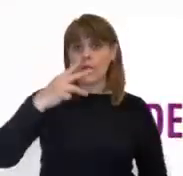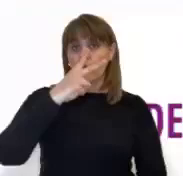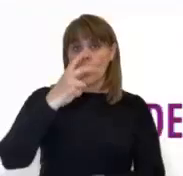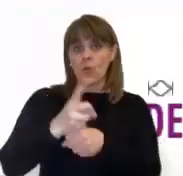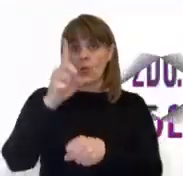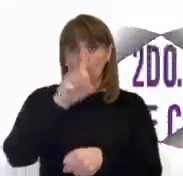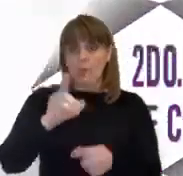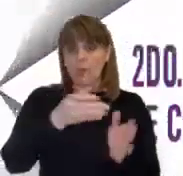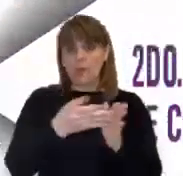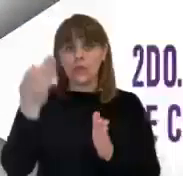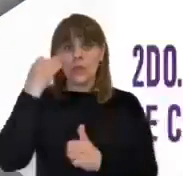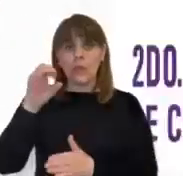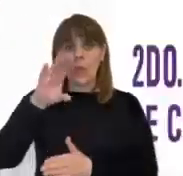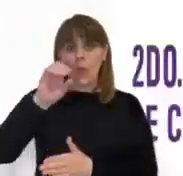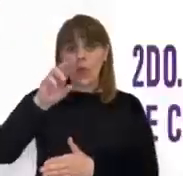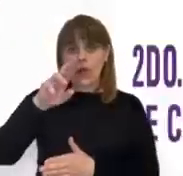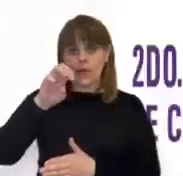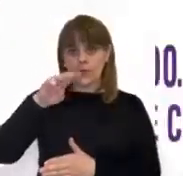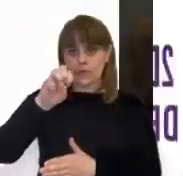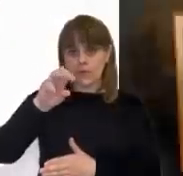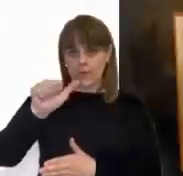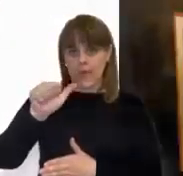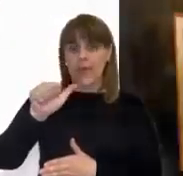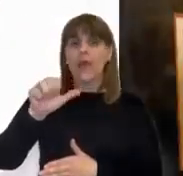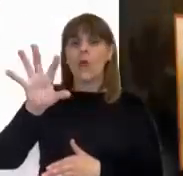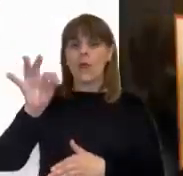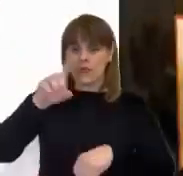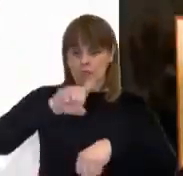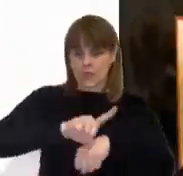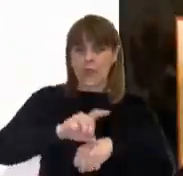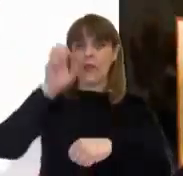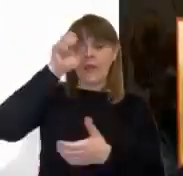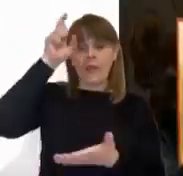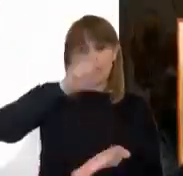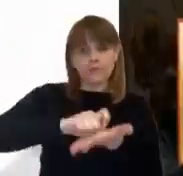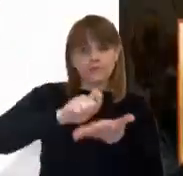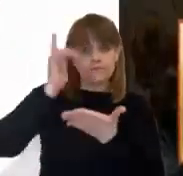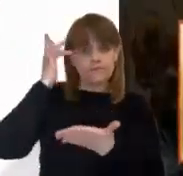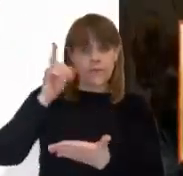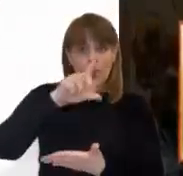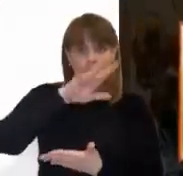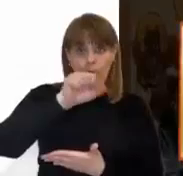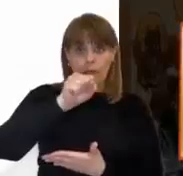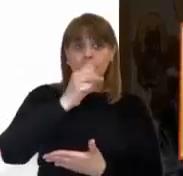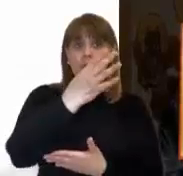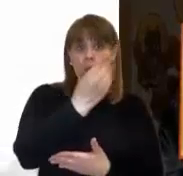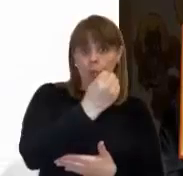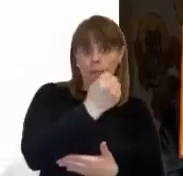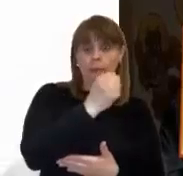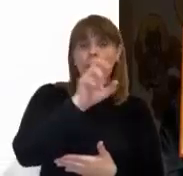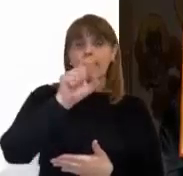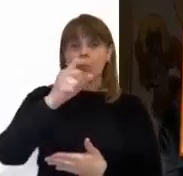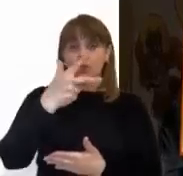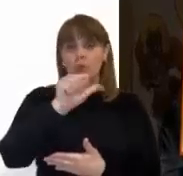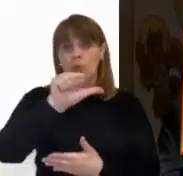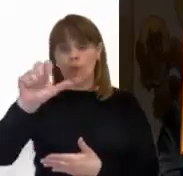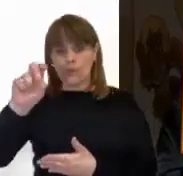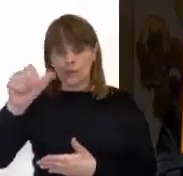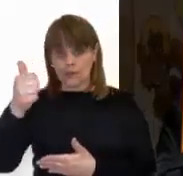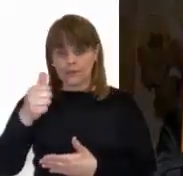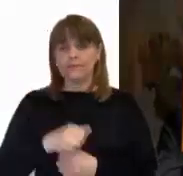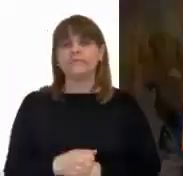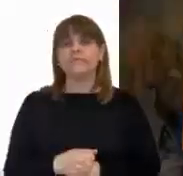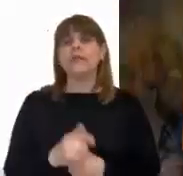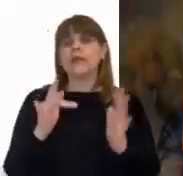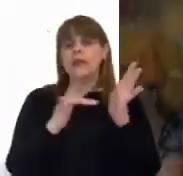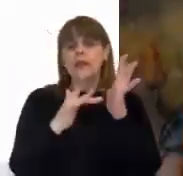marzo, segundo domingo de Cuaresma, Evangelio de San Lucas 9, 28 al 36. En aquel